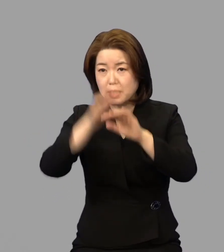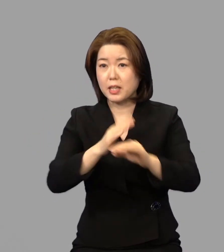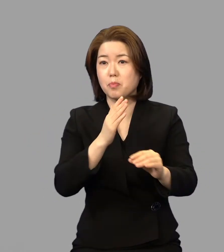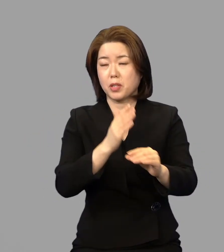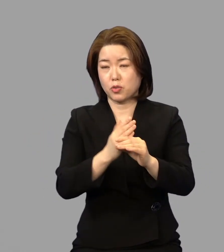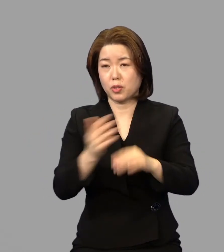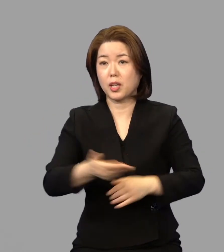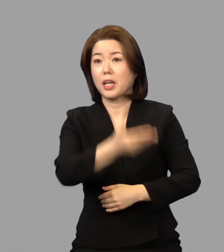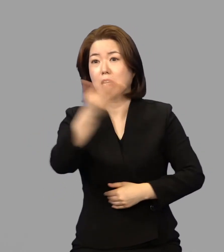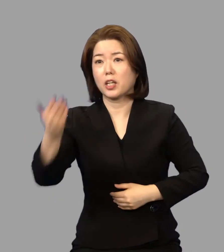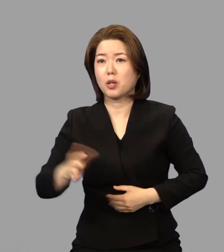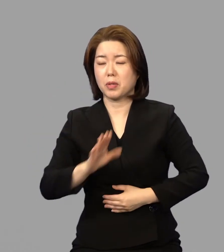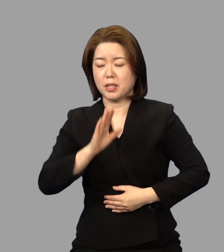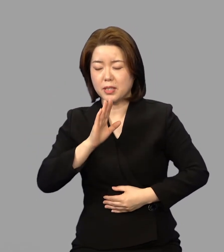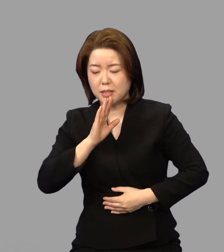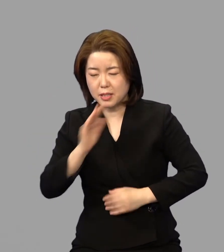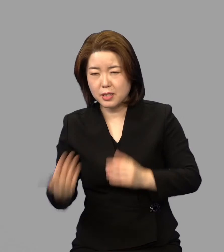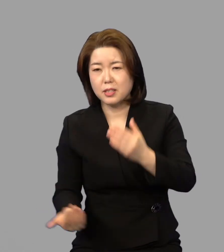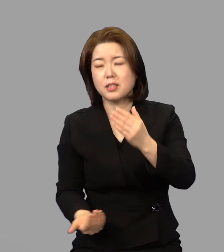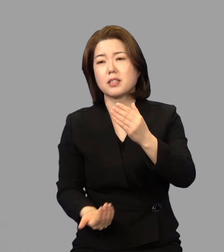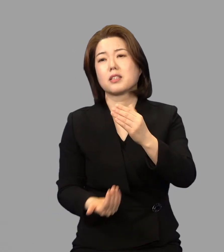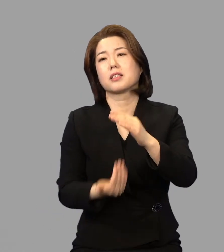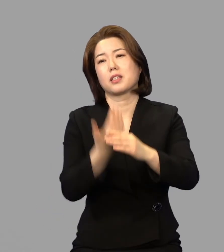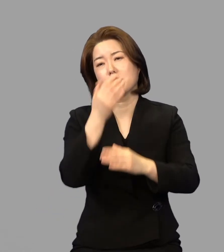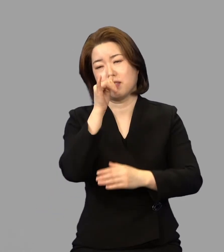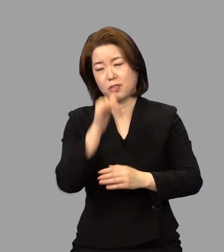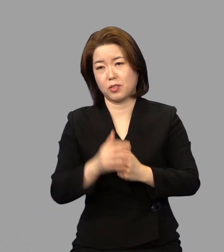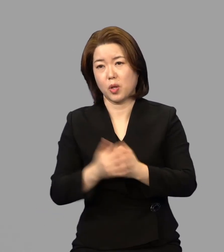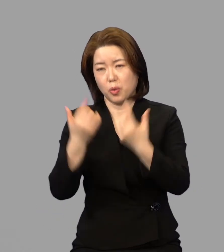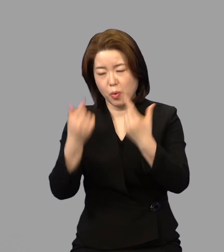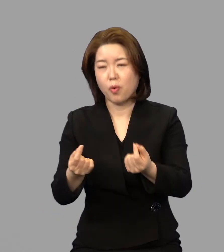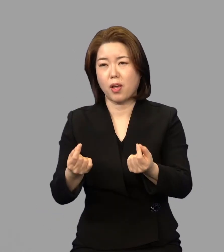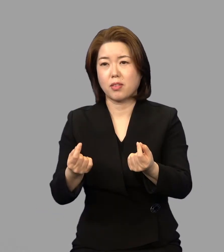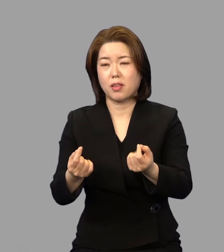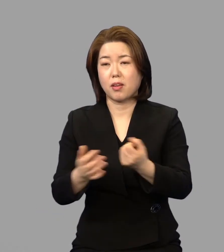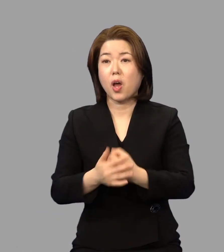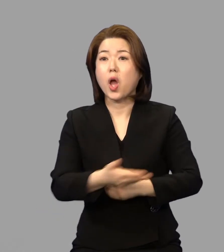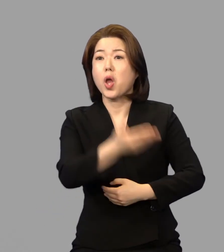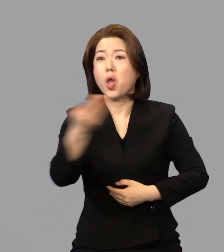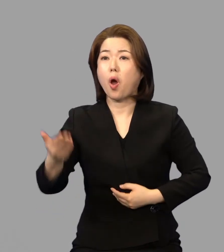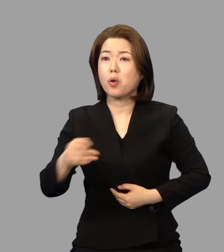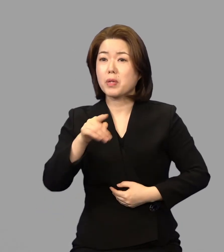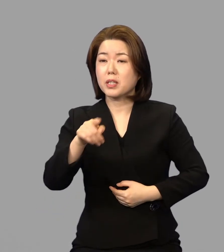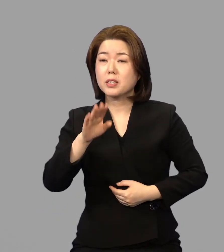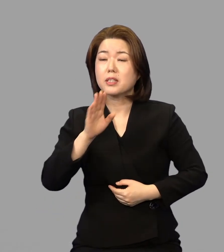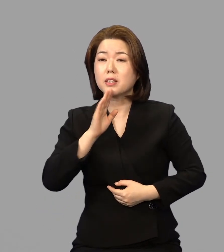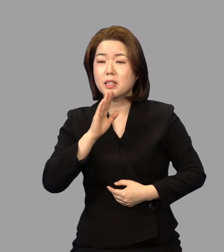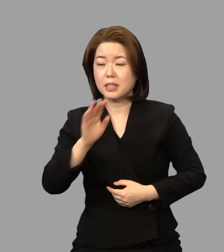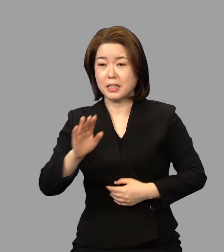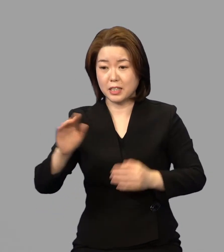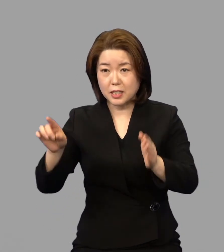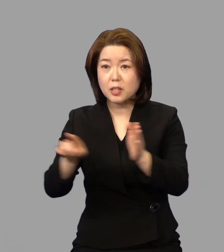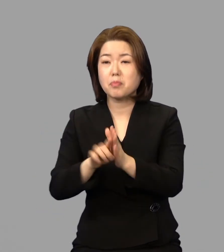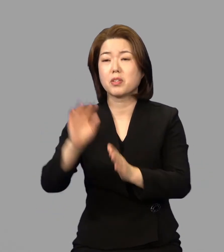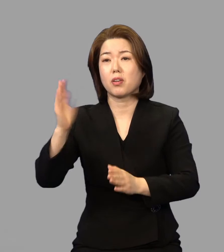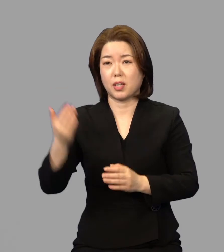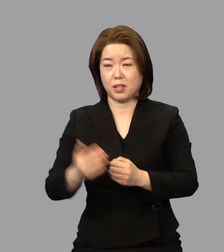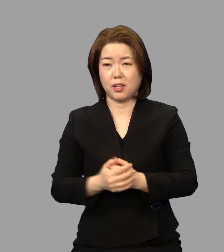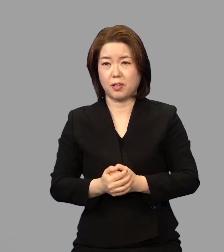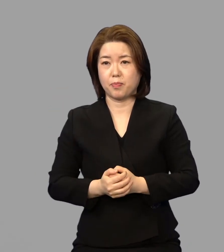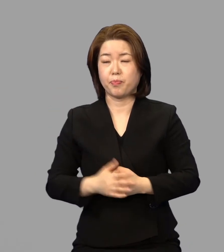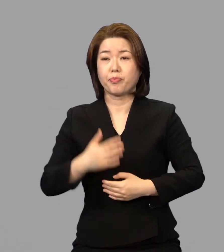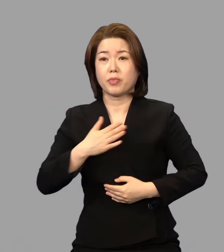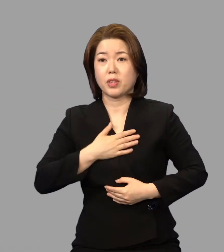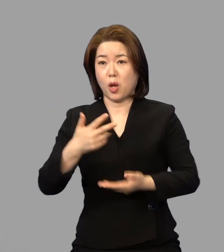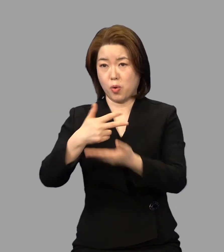여러분에게 실제로 일어났어요. 똑같아요. 여러분이 그 사실을 진짜 믿으셔야 돼요. 나와